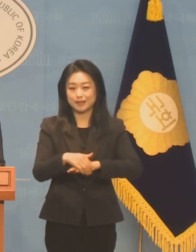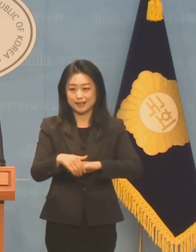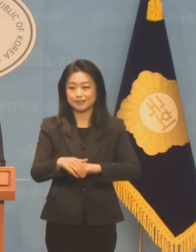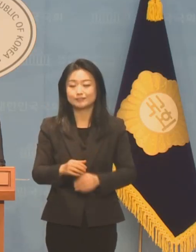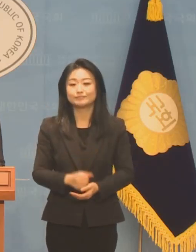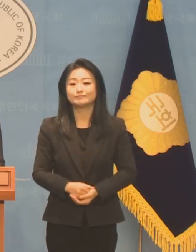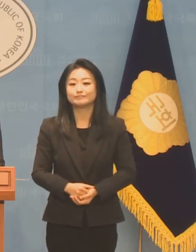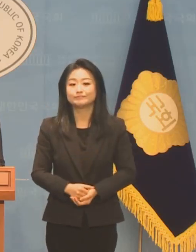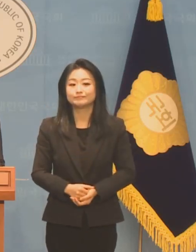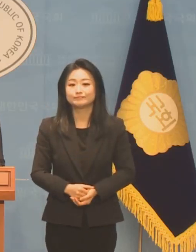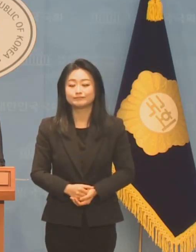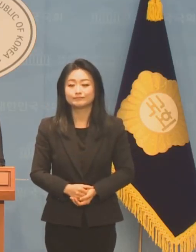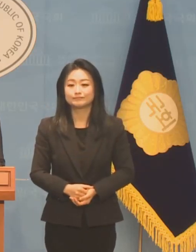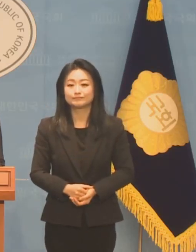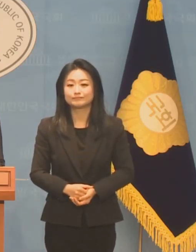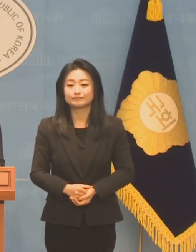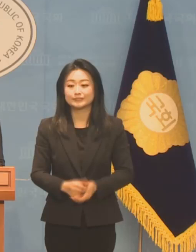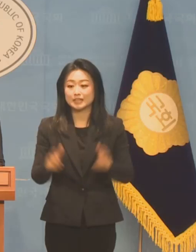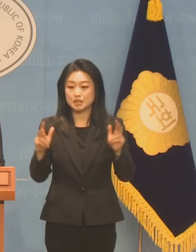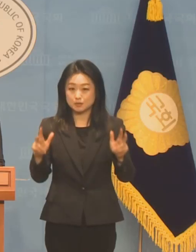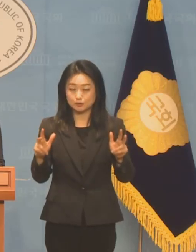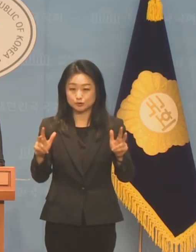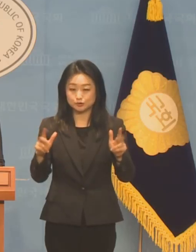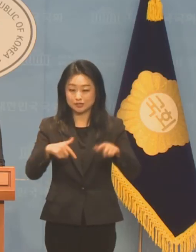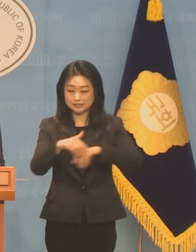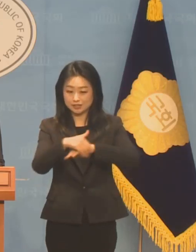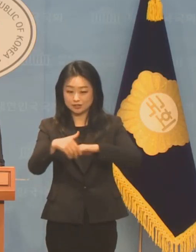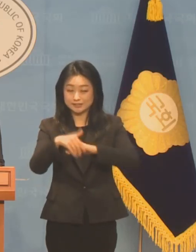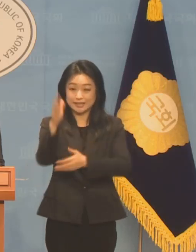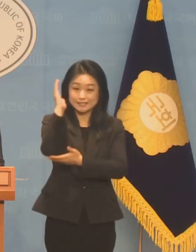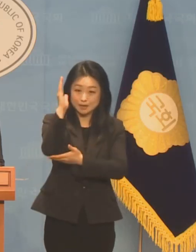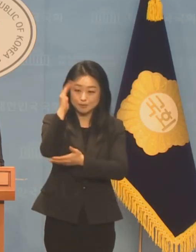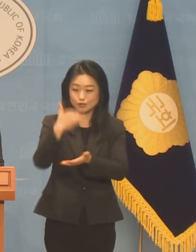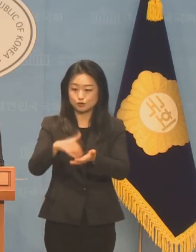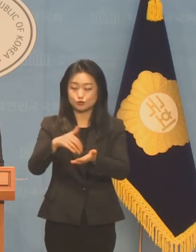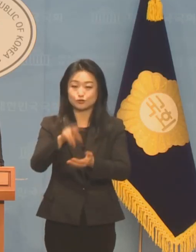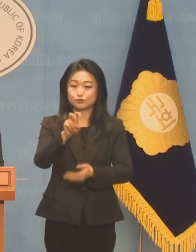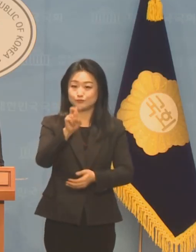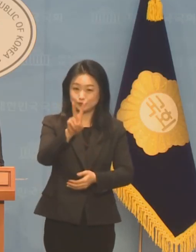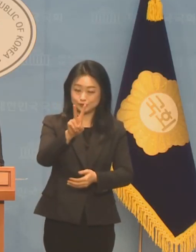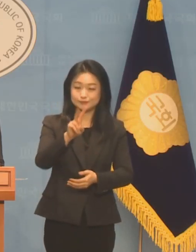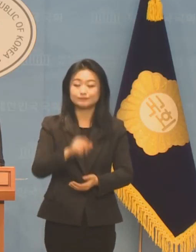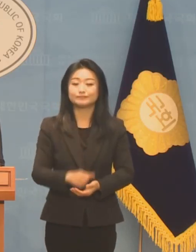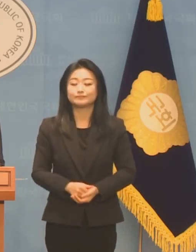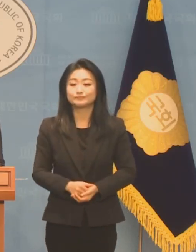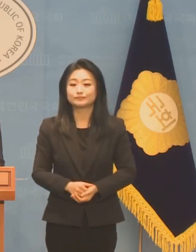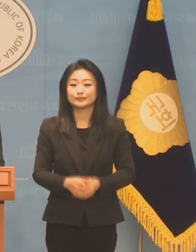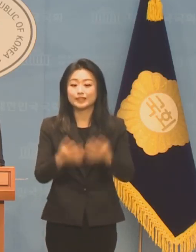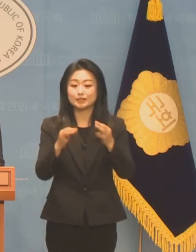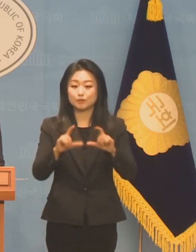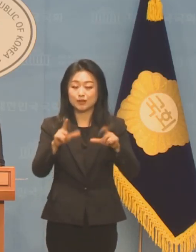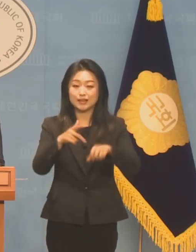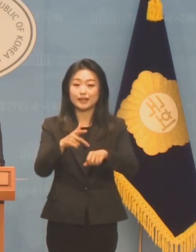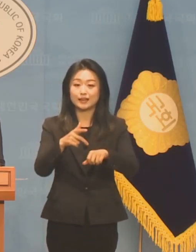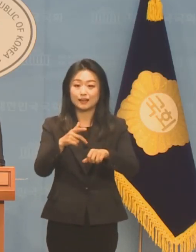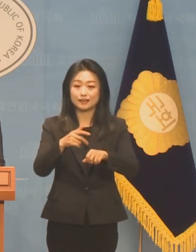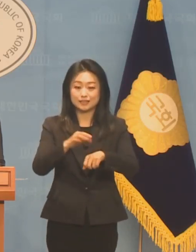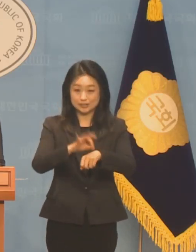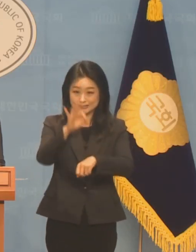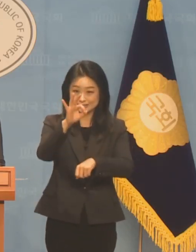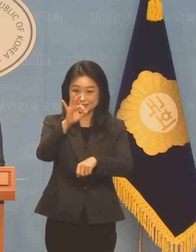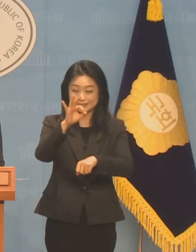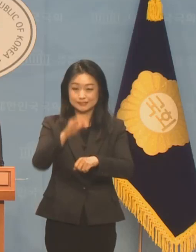예정입니다. 이번 주 의원실 정책 세미나는 모두 22건입니다. 금요일 17일 오전